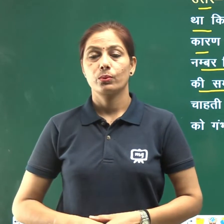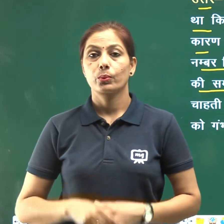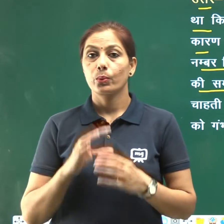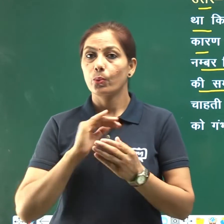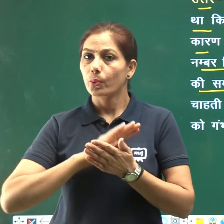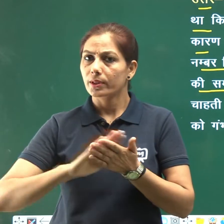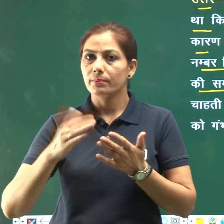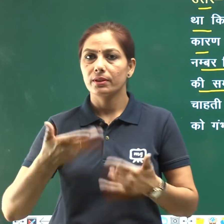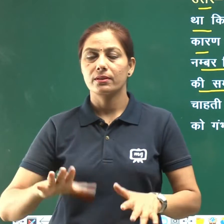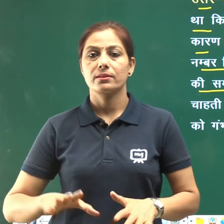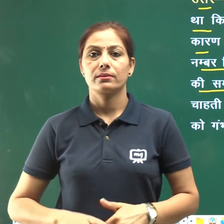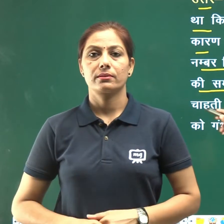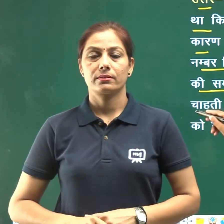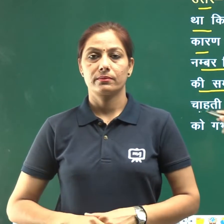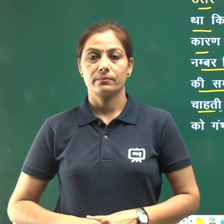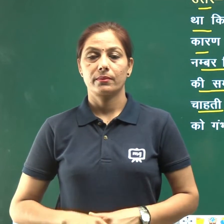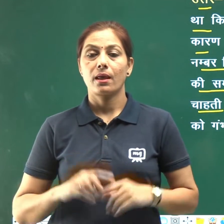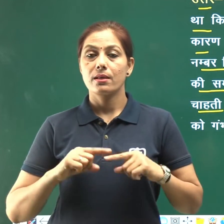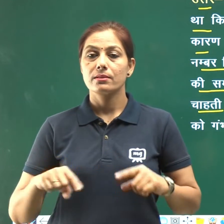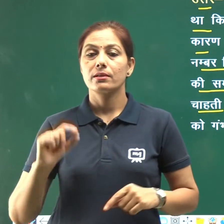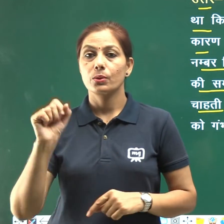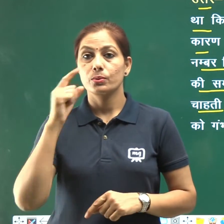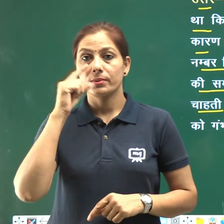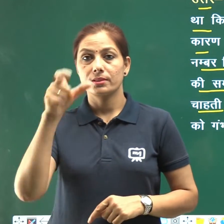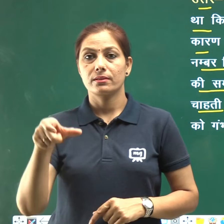समाप्त करना चाहती थी। इसलिए उसने